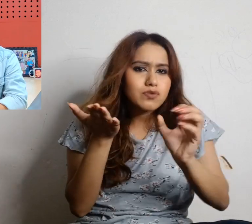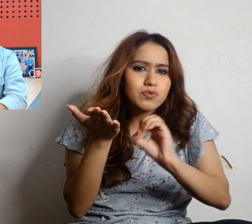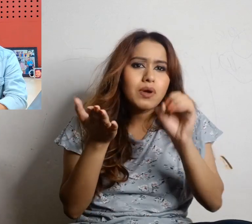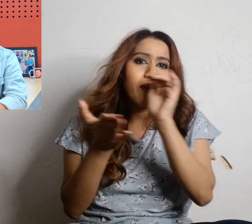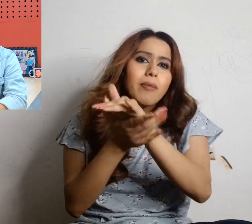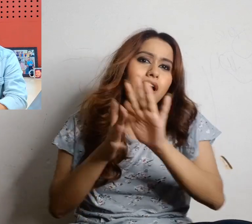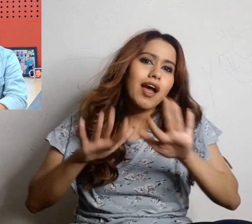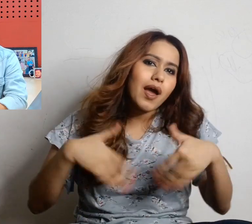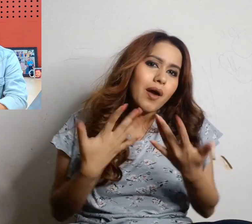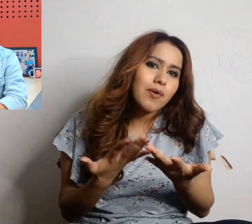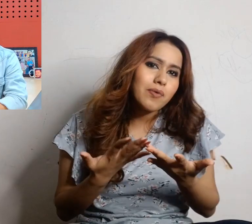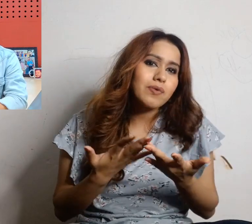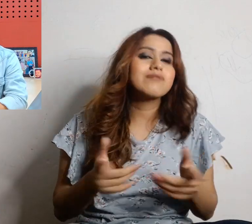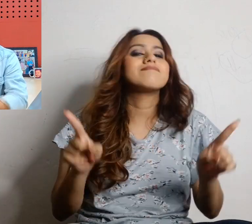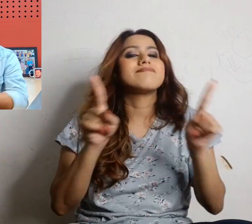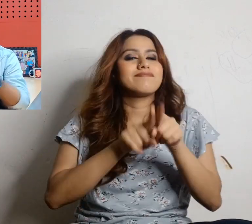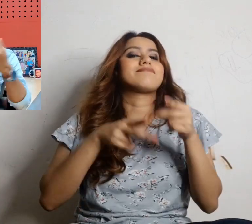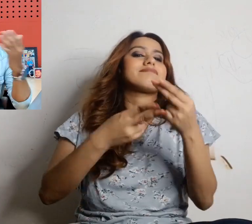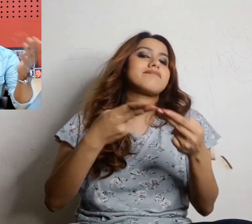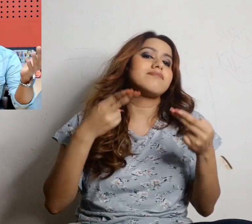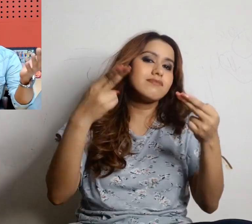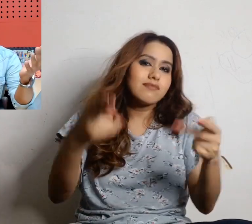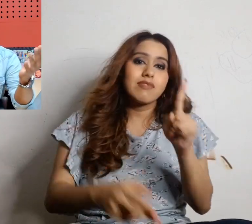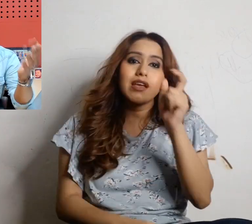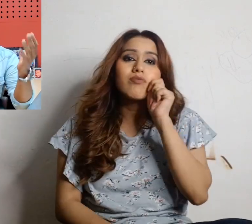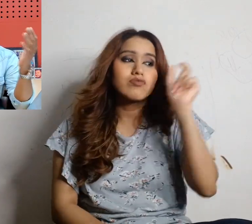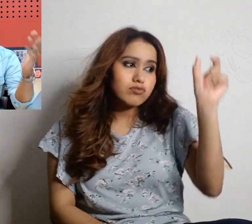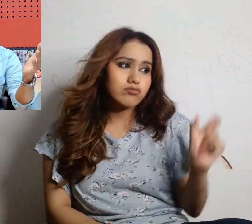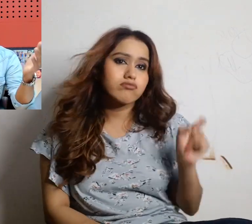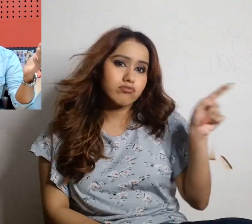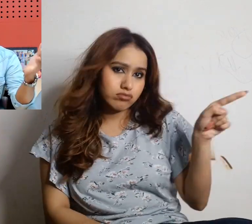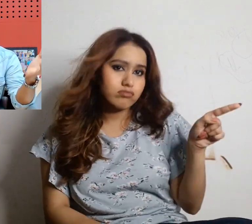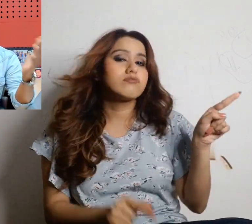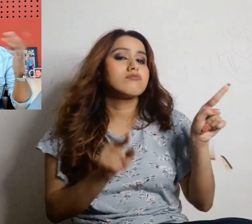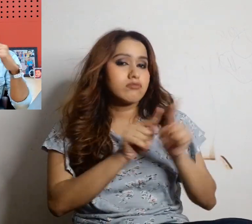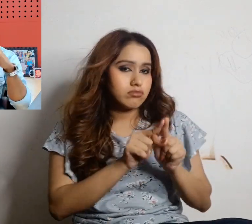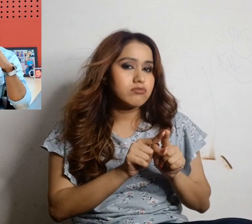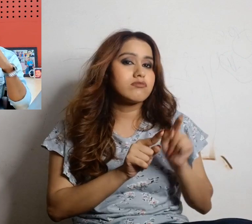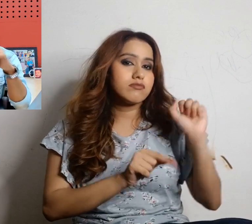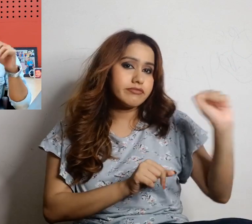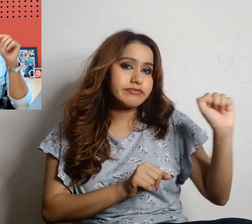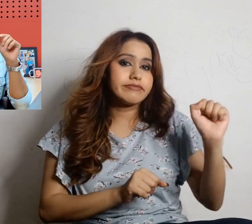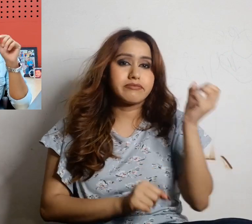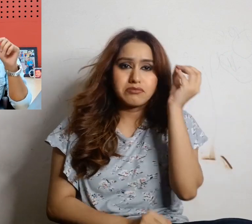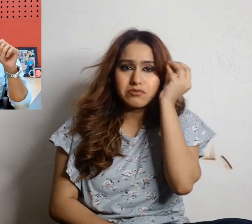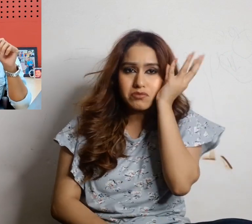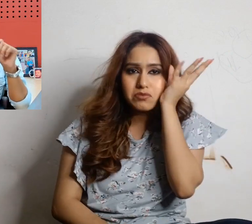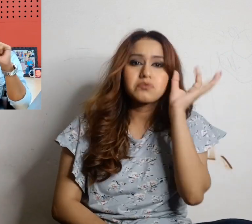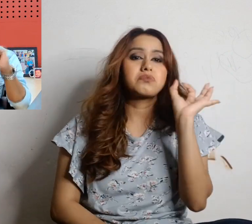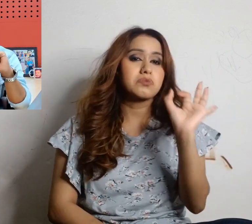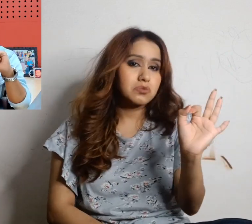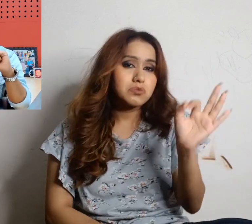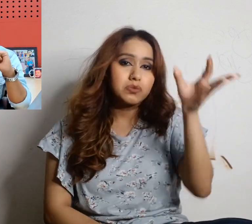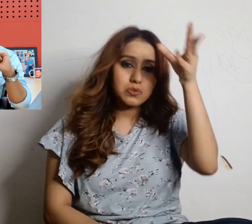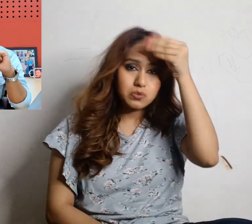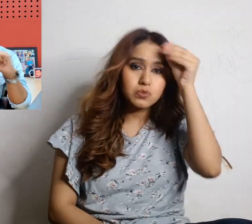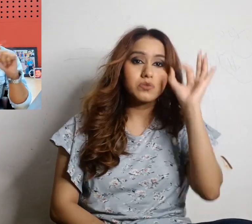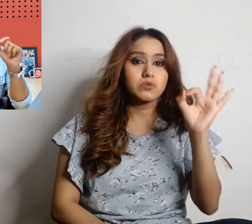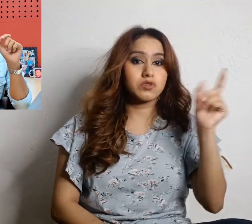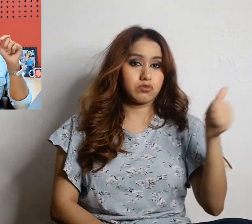यह कहानी गांव के एक मुखिया जी की, जिन्हें लोग बुद्धिमान मानते थे, ज्ञानी मानते थे, बहुत दूर दूर से समस्याओं का समाधान लेने के लिए आते